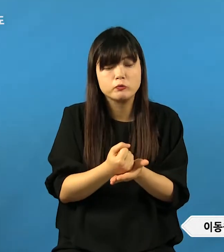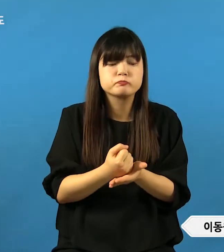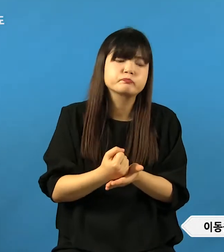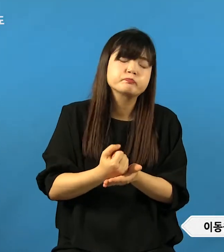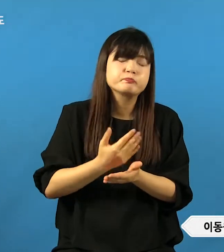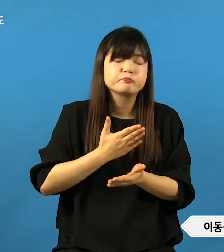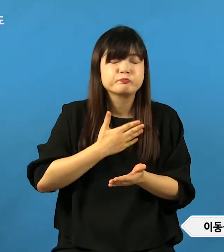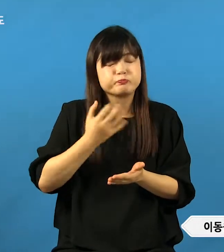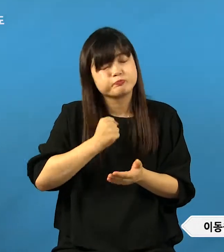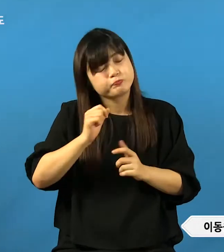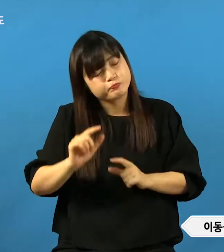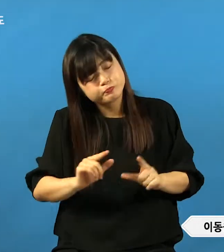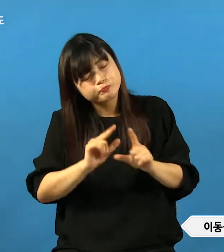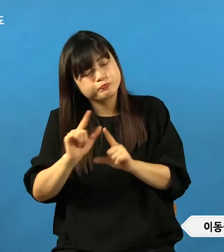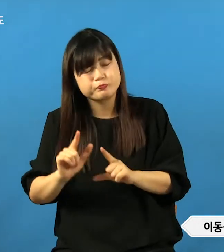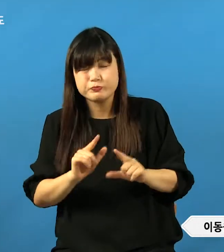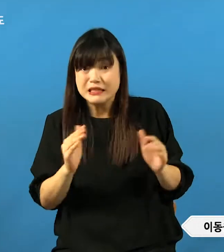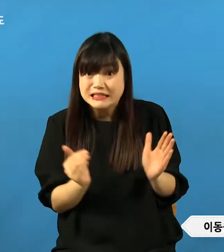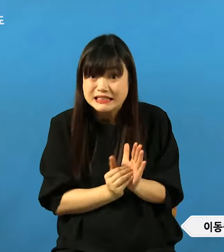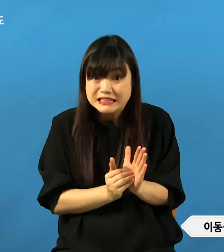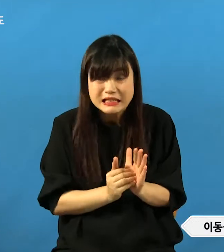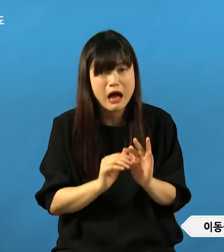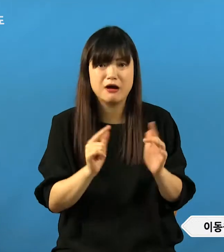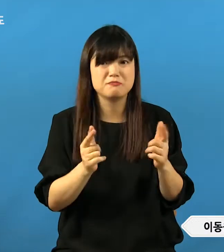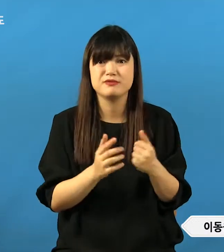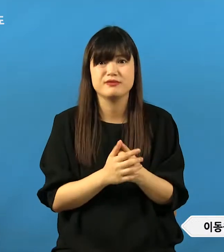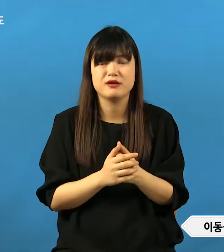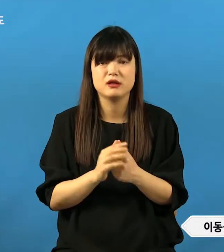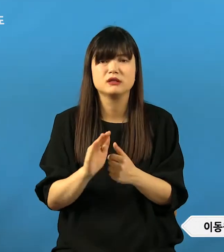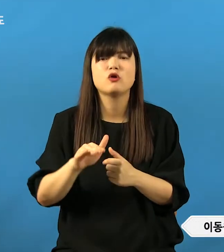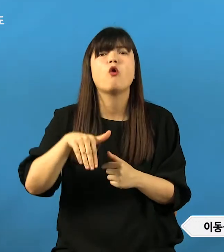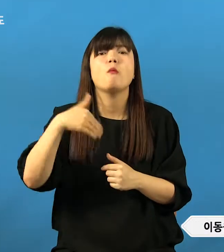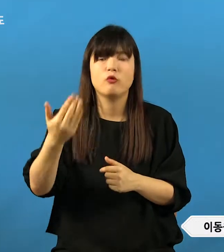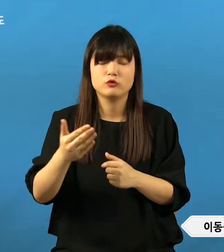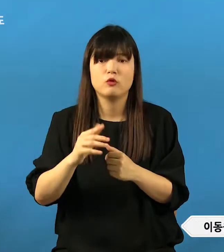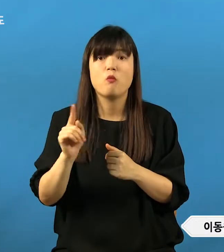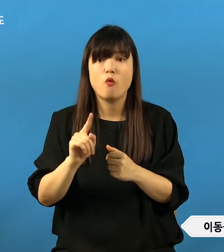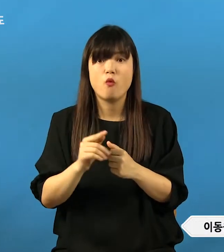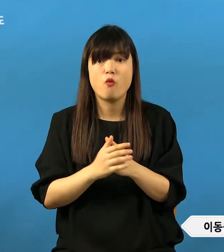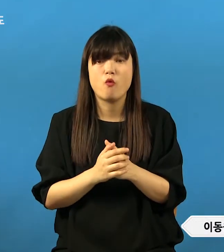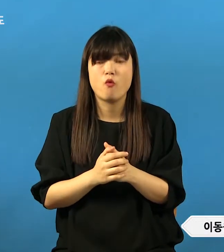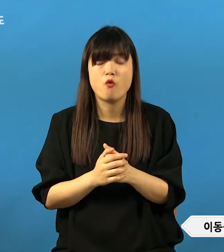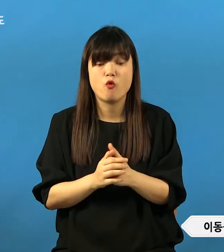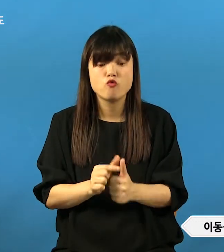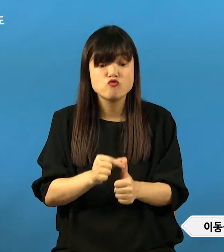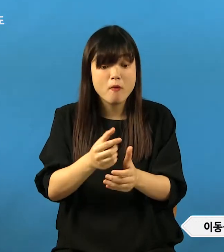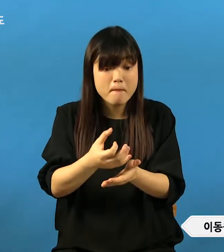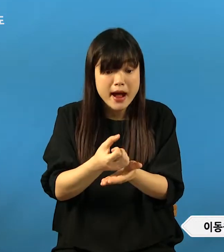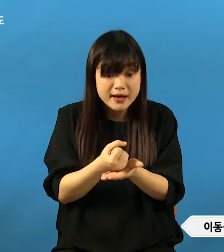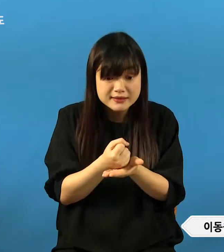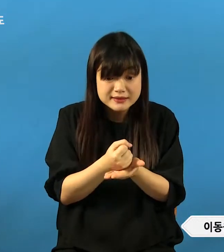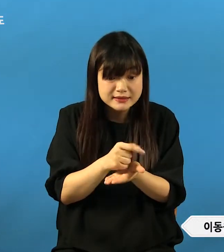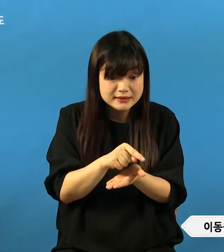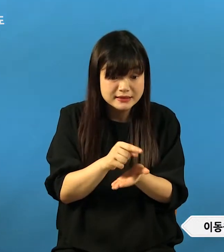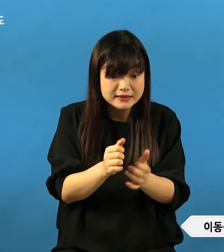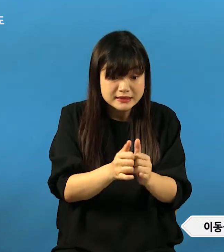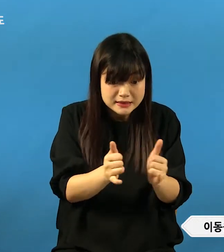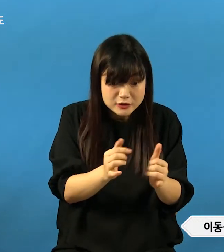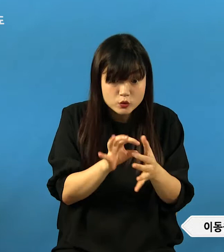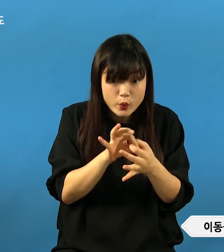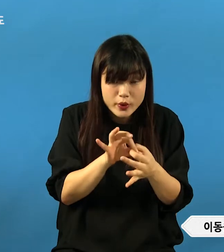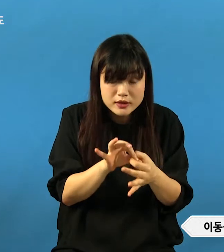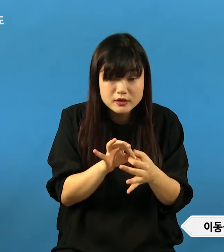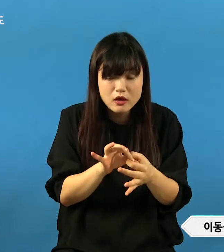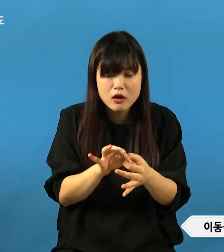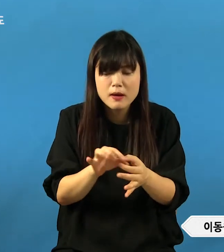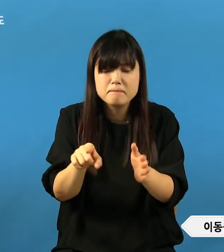구원을 누리는 것, 거기서 끝나지 않아요. 이제 구원받은 그들을 통해서 복음이 주님을